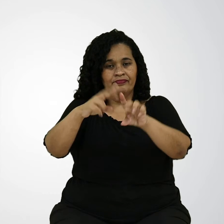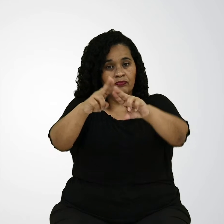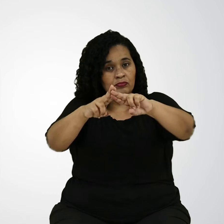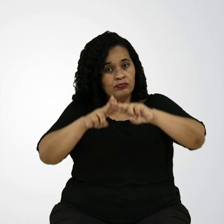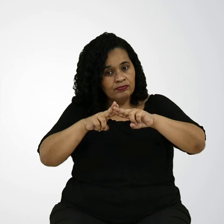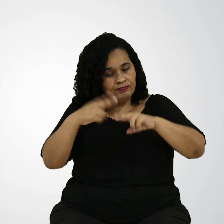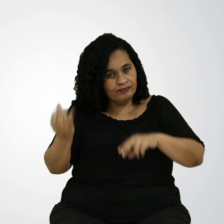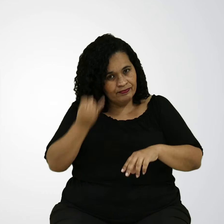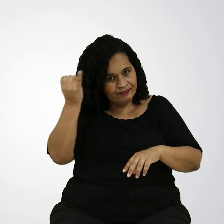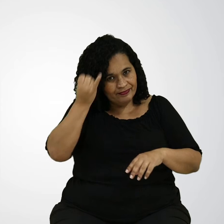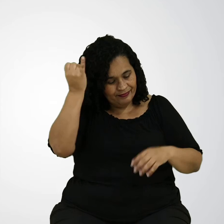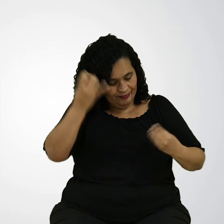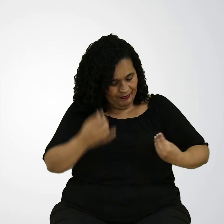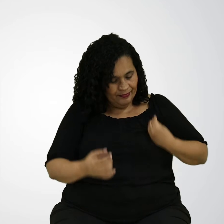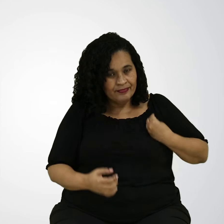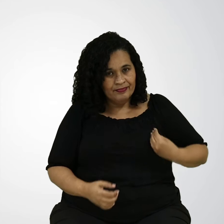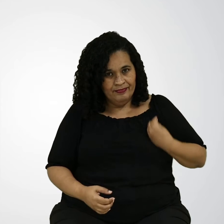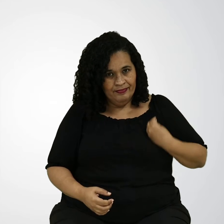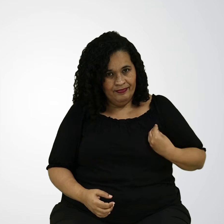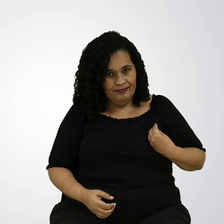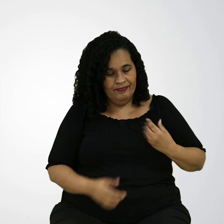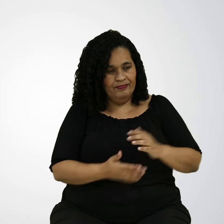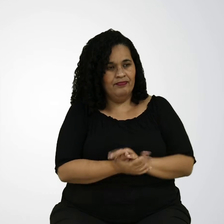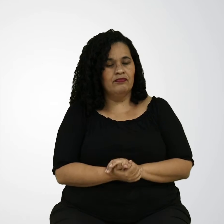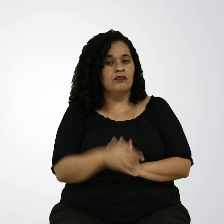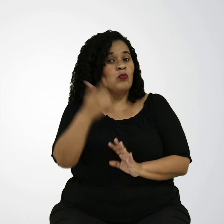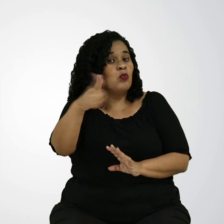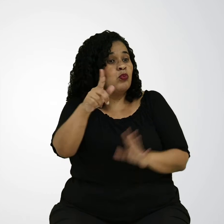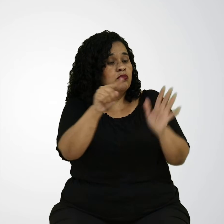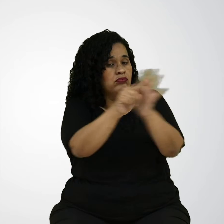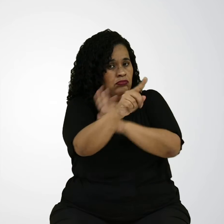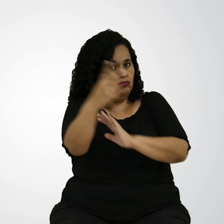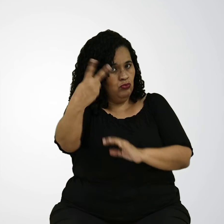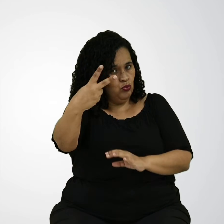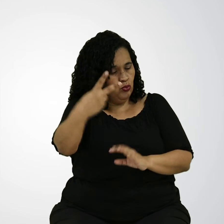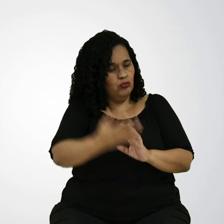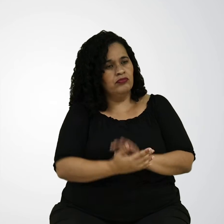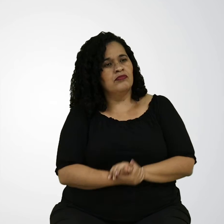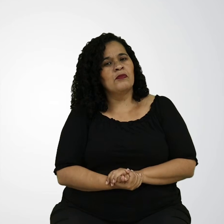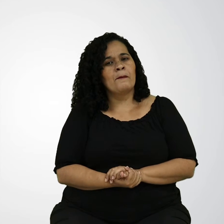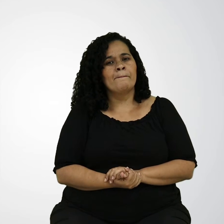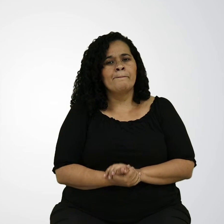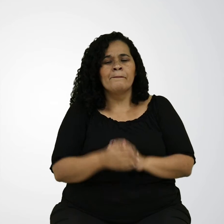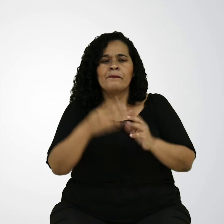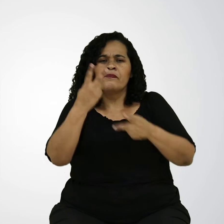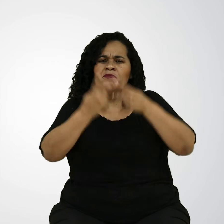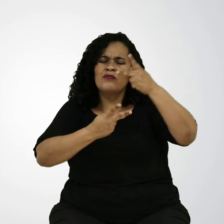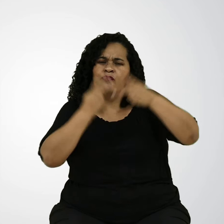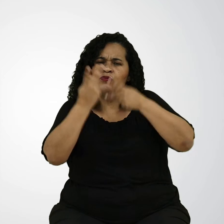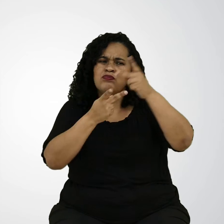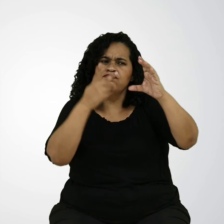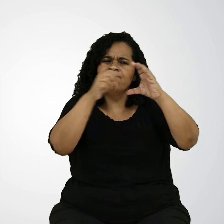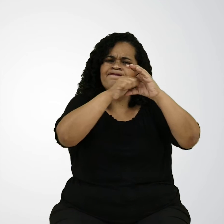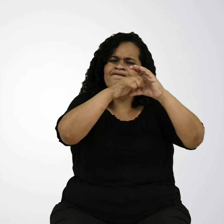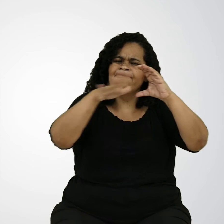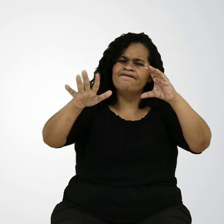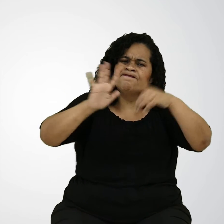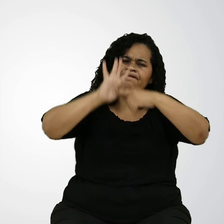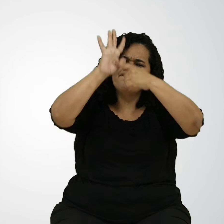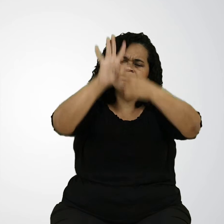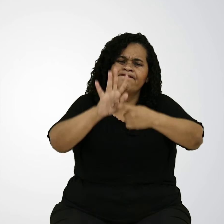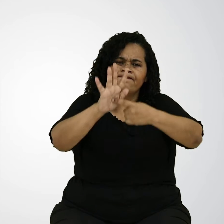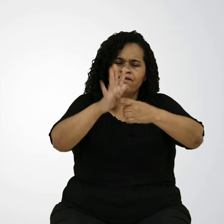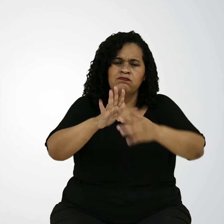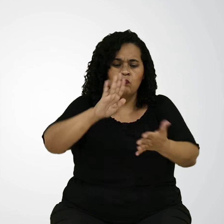Legal. A segunda pergunta, ela vai tratar das outras duas características que são apresentadas aqui, né,